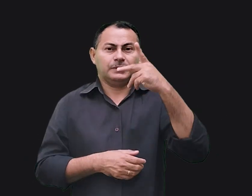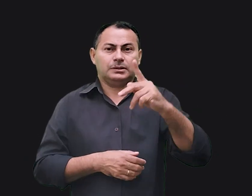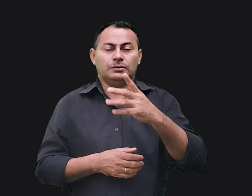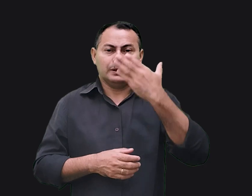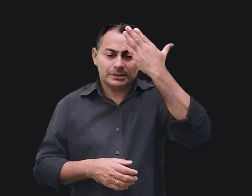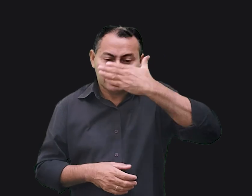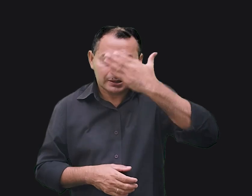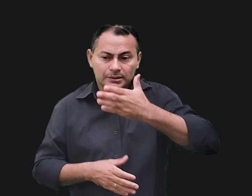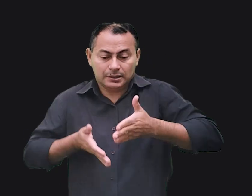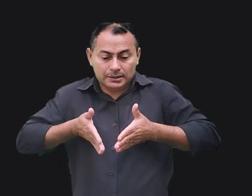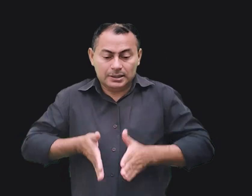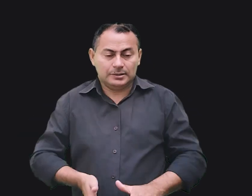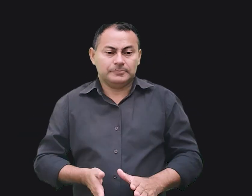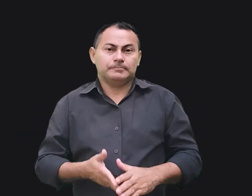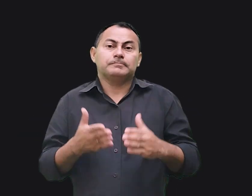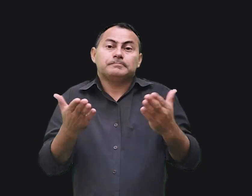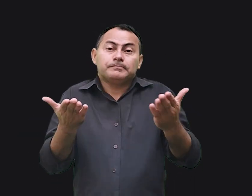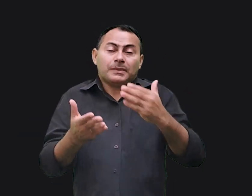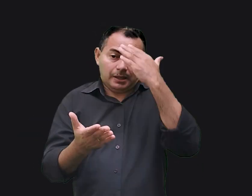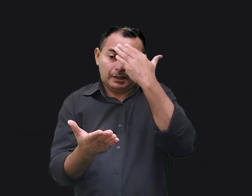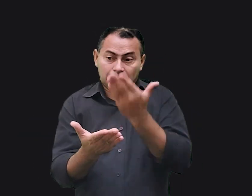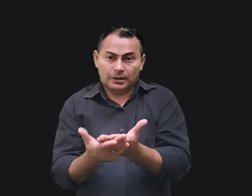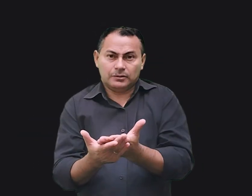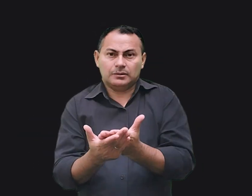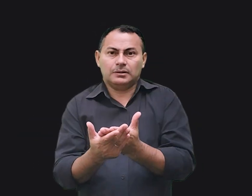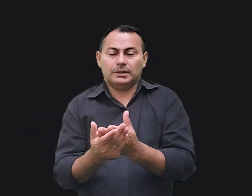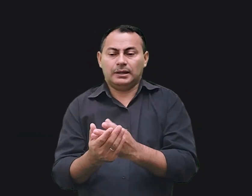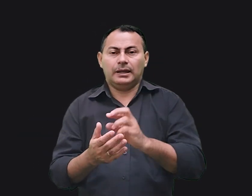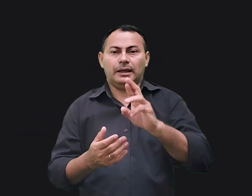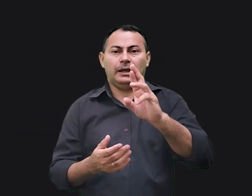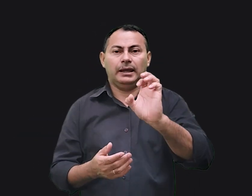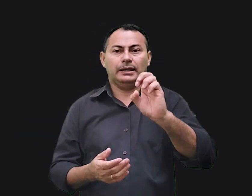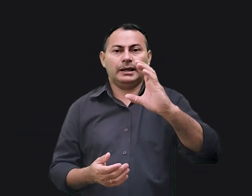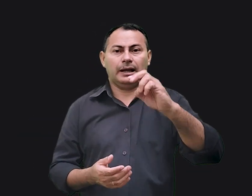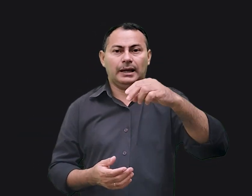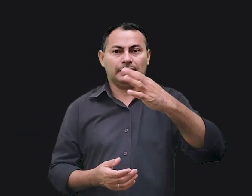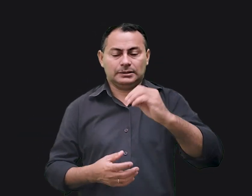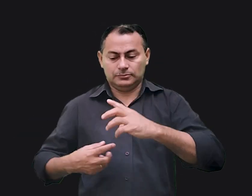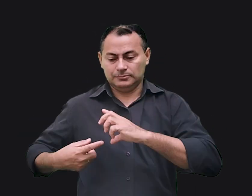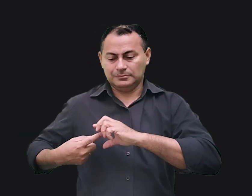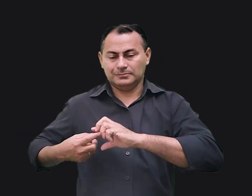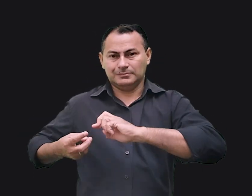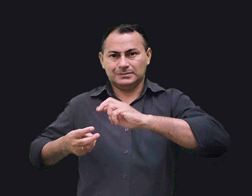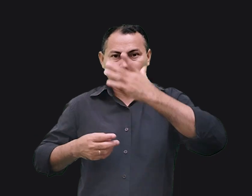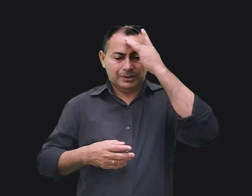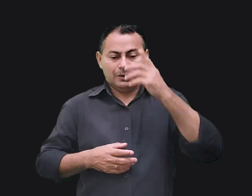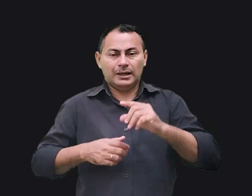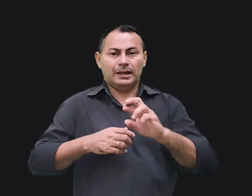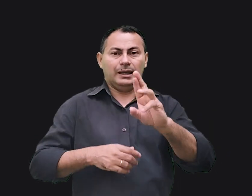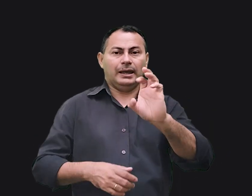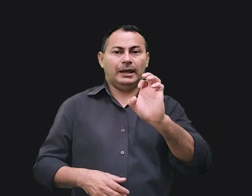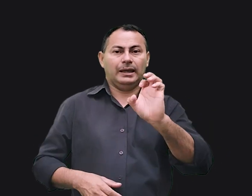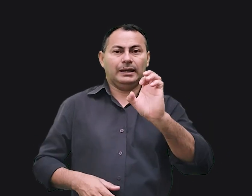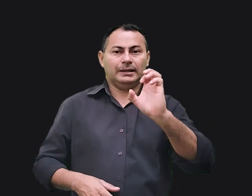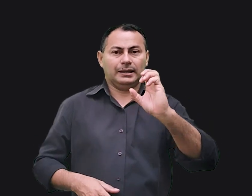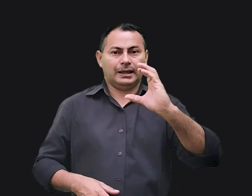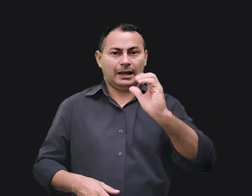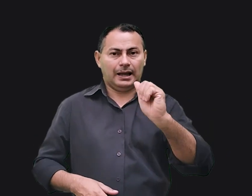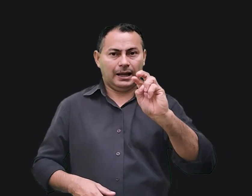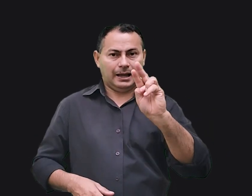causado sua cegueira de nascença, então eles acreditavam em reencarnação. Muitas pessoas acreditam, e acreditam que cada um